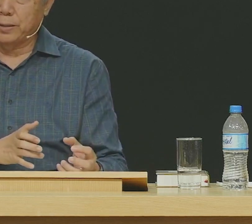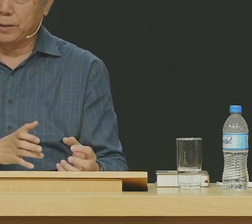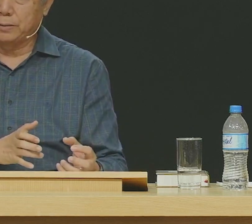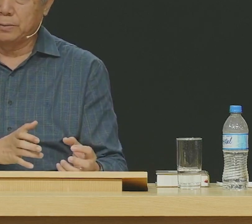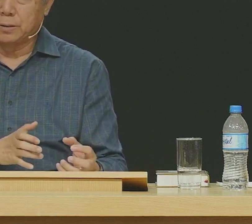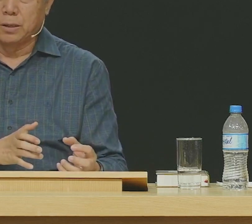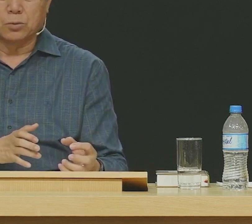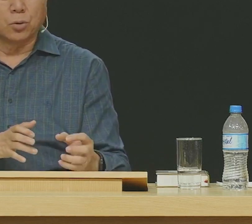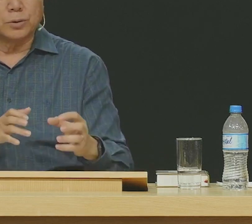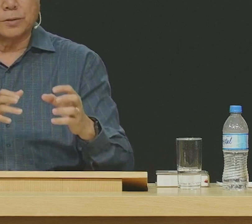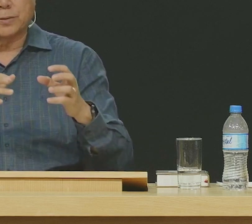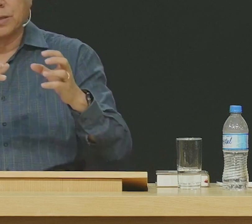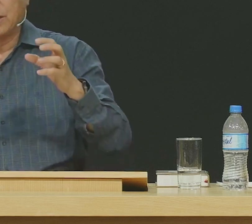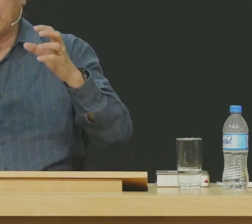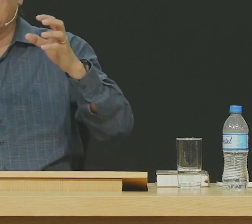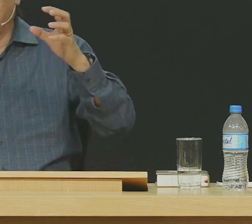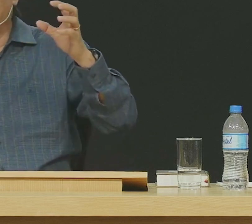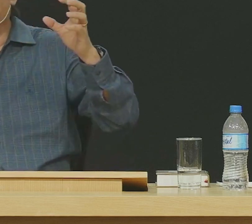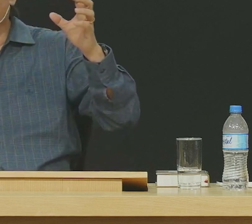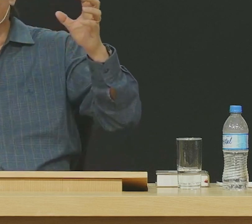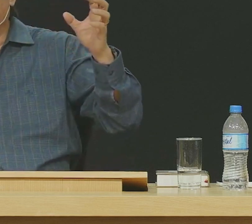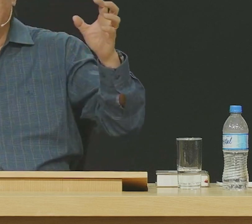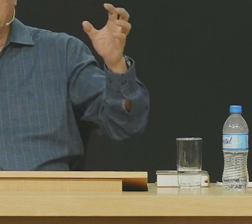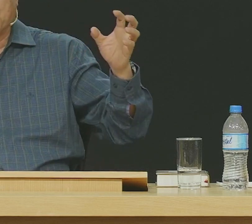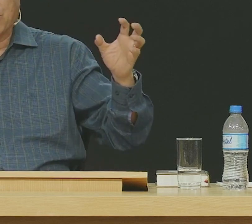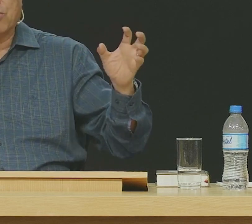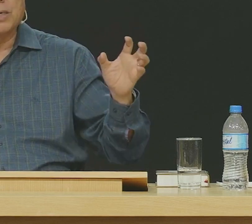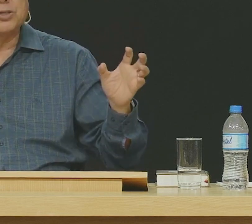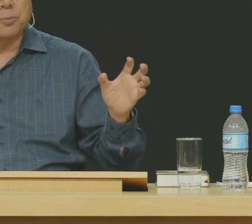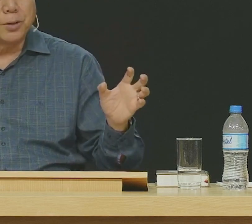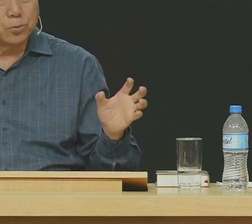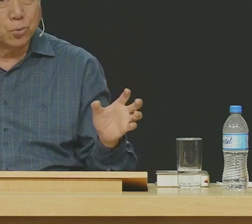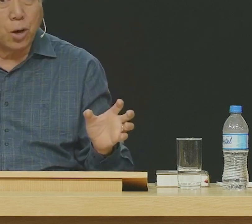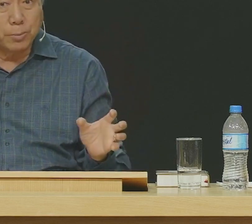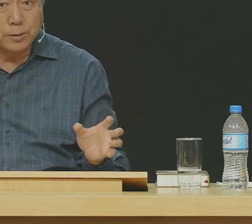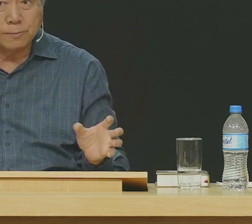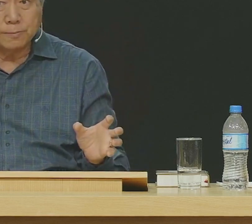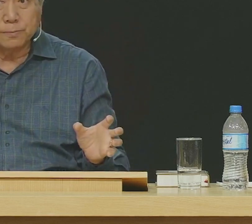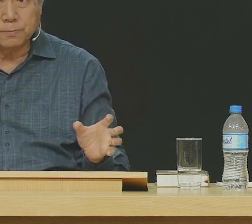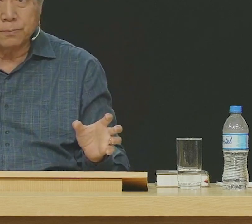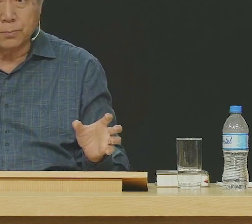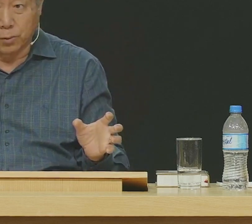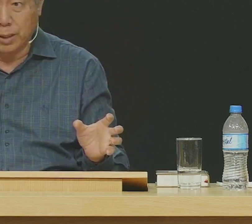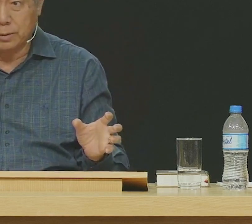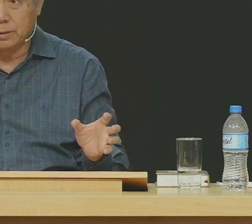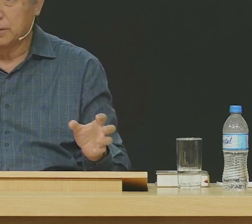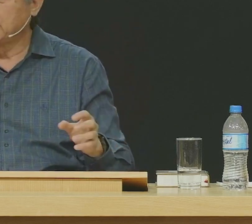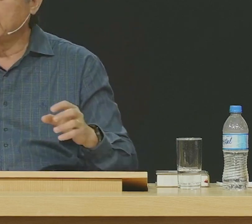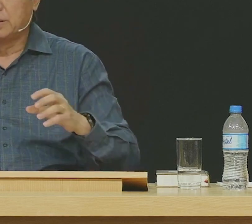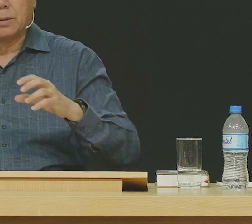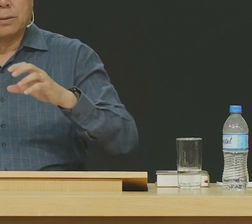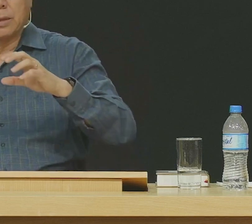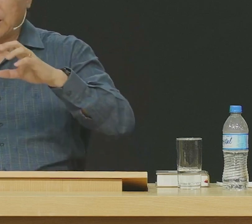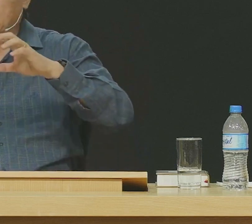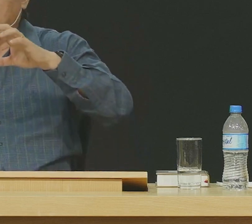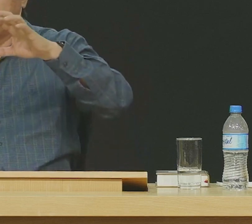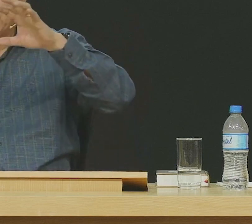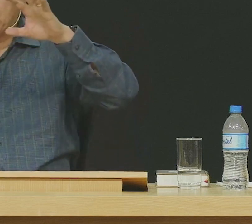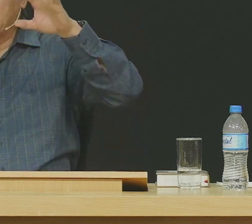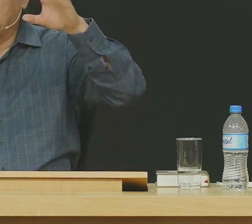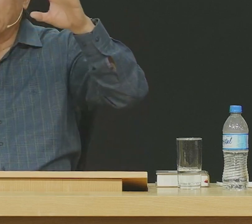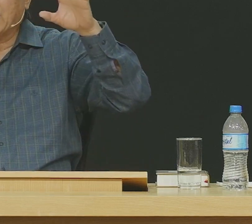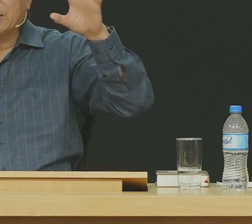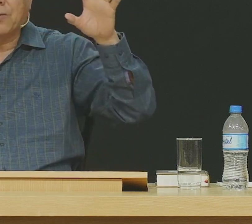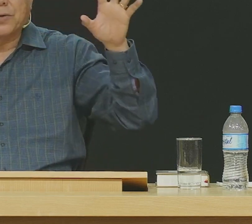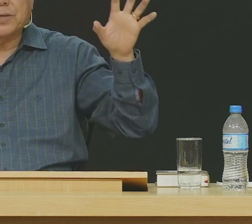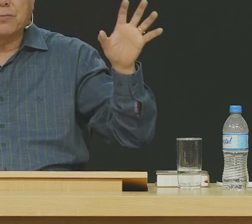jardim do Éden, todas as árvores do jardim eram para o mantimento do homem, não é? As